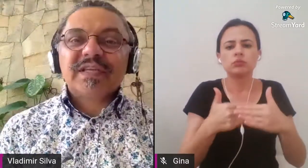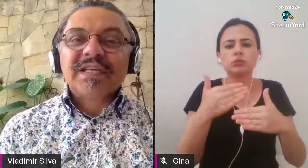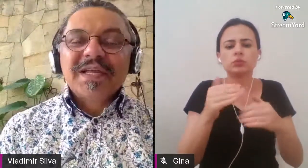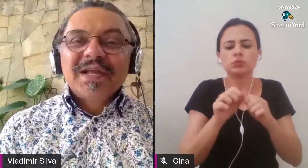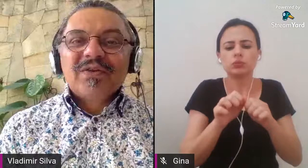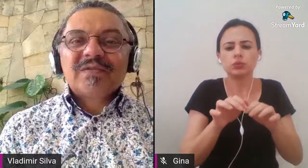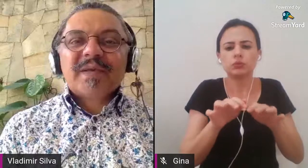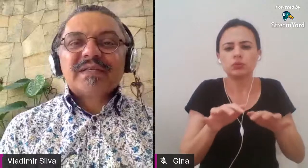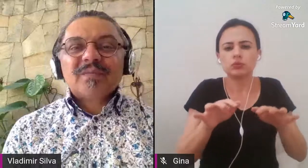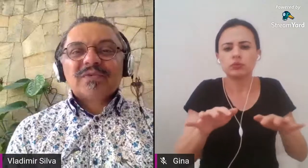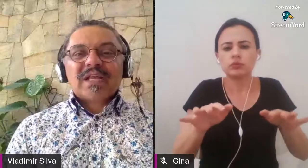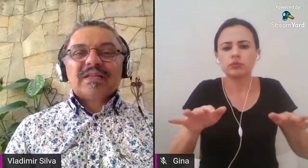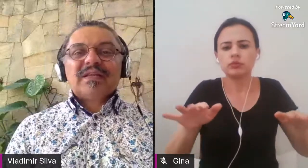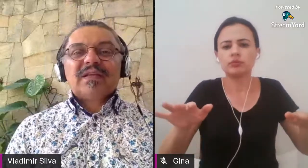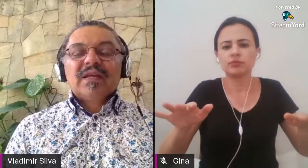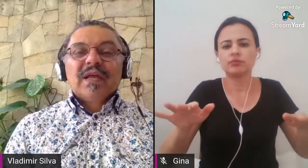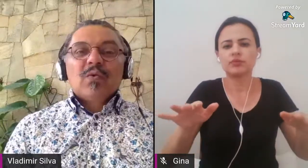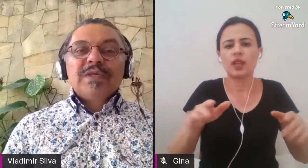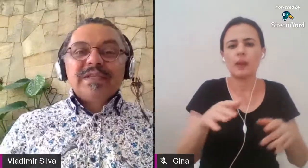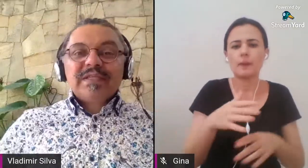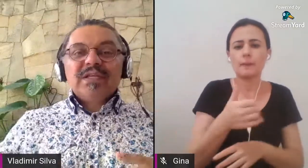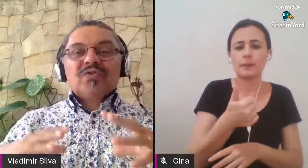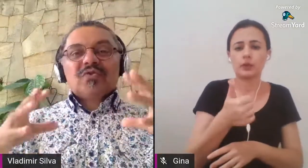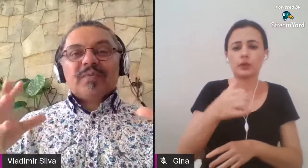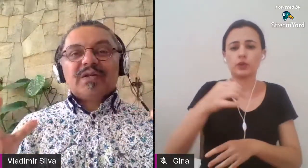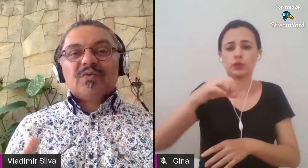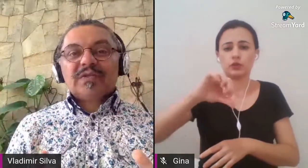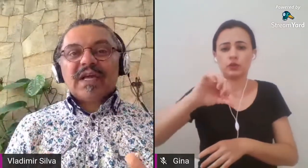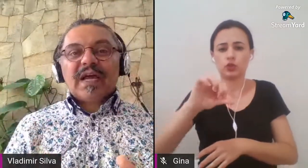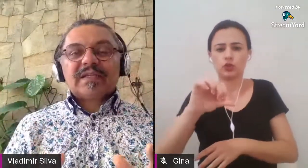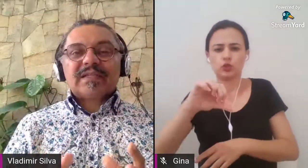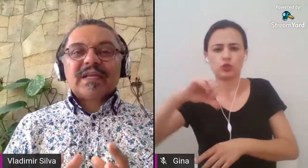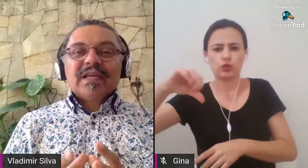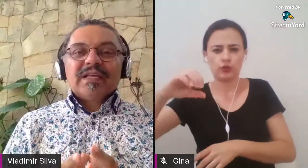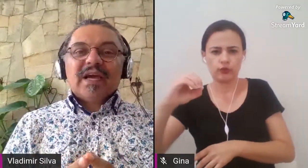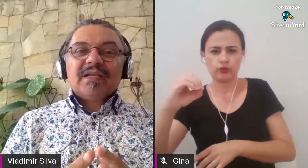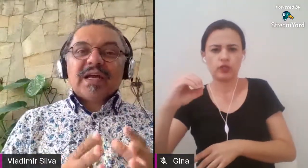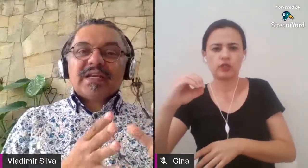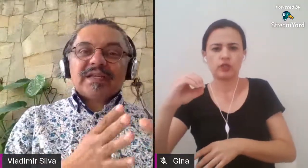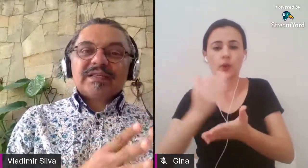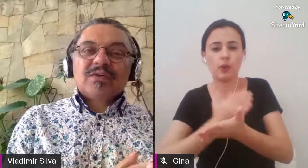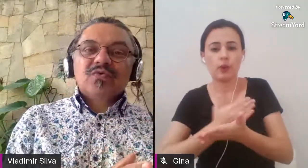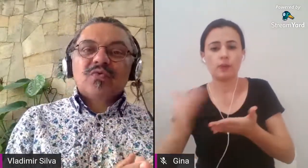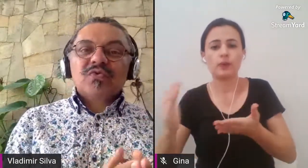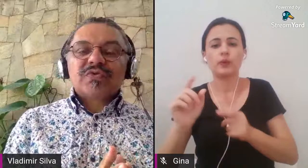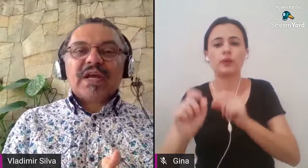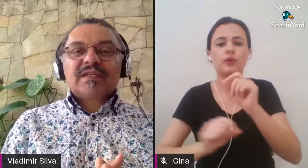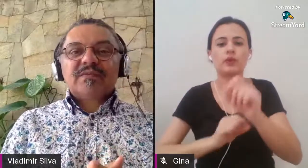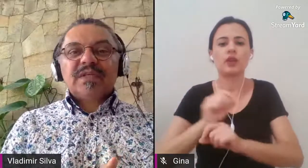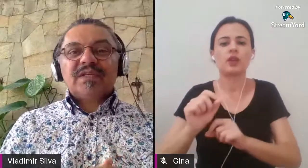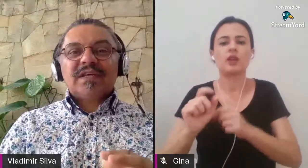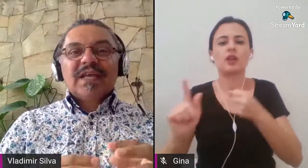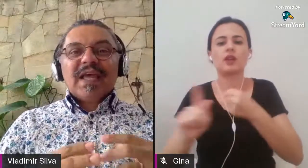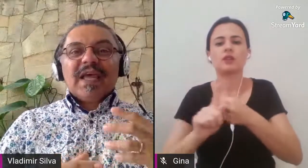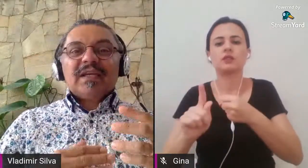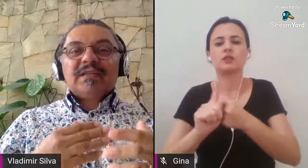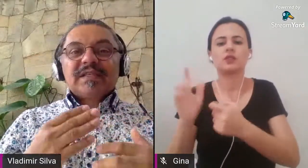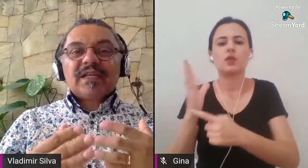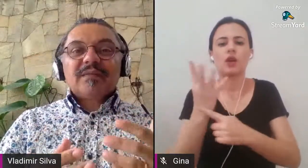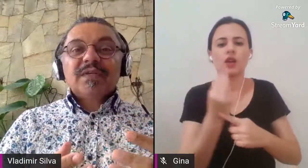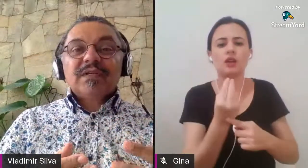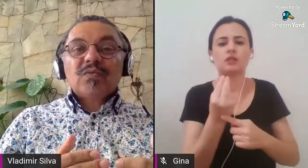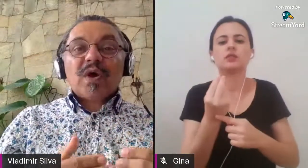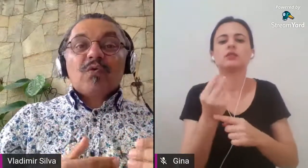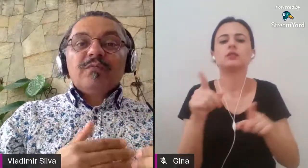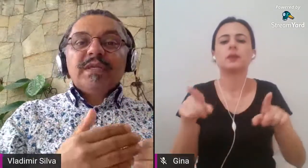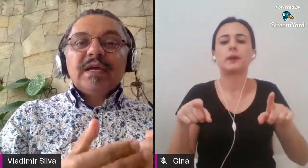década de 90 nós passamos a ter o ensino superior de artes, e aí a criação do curso de arte e mídia é,